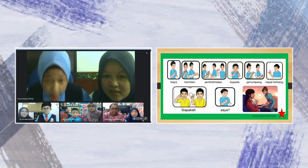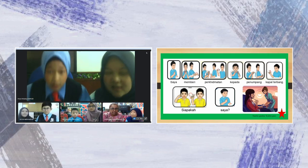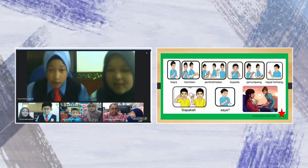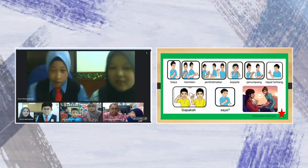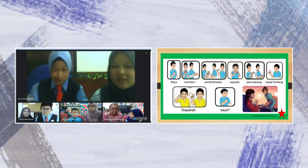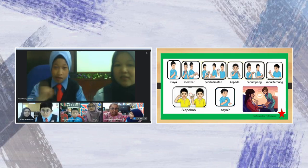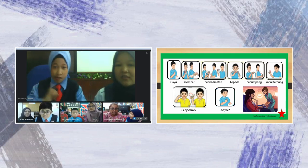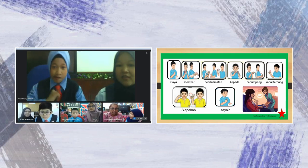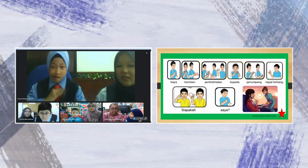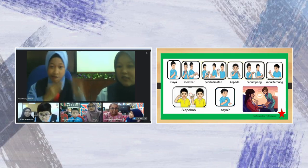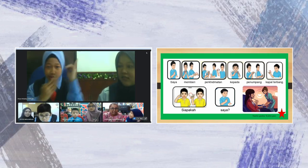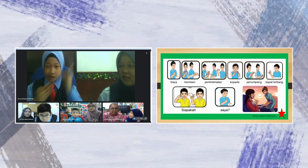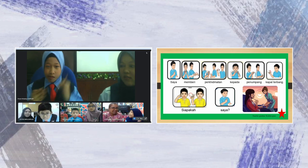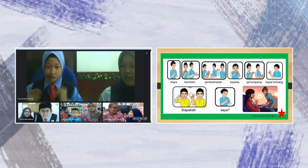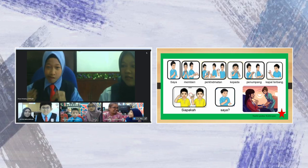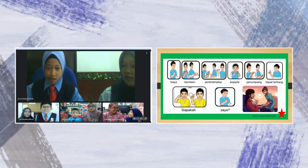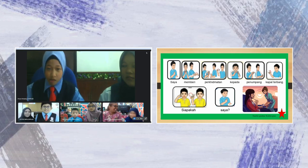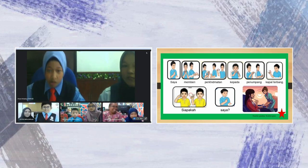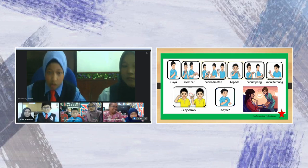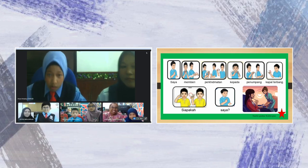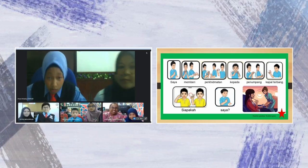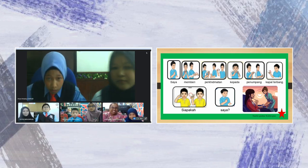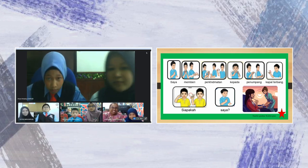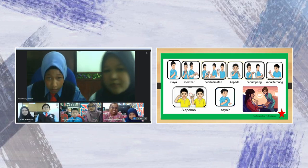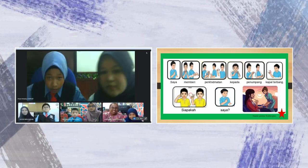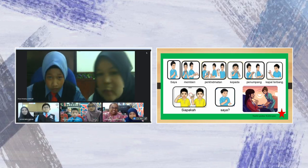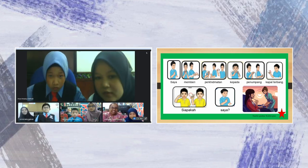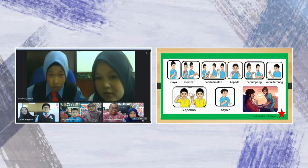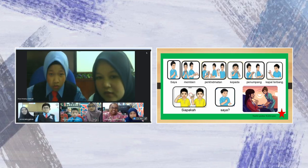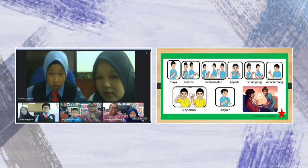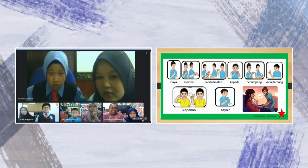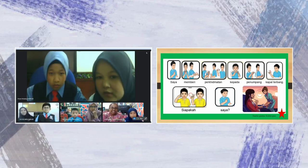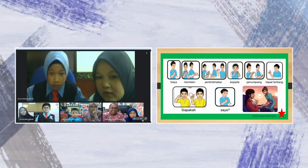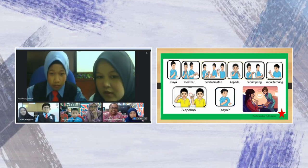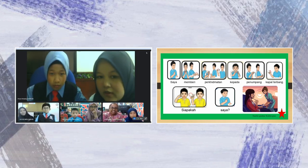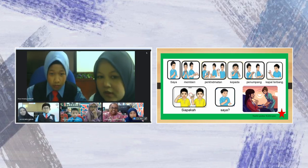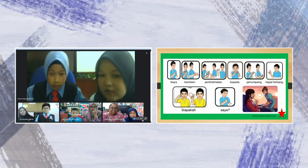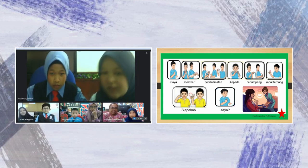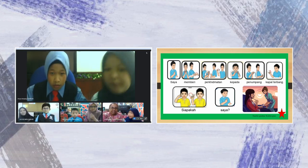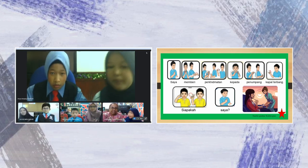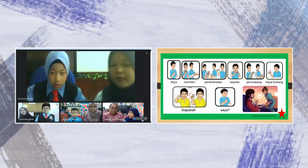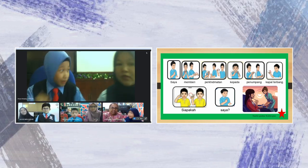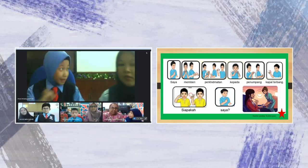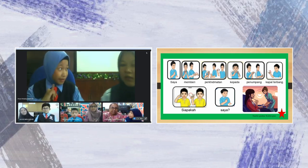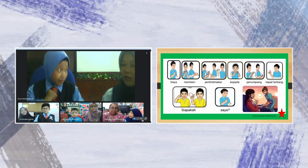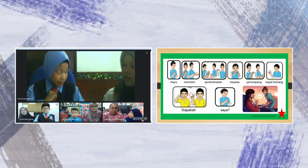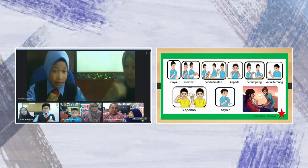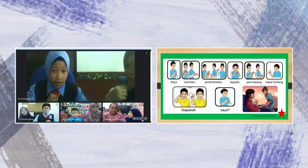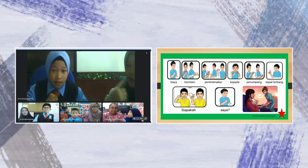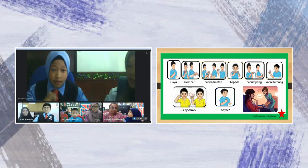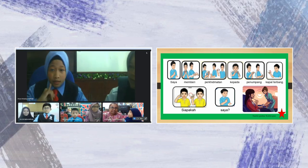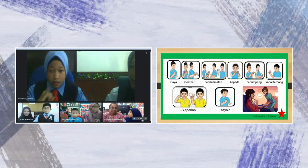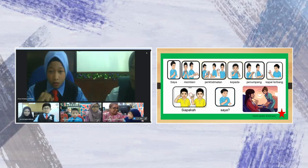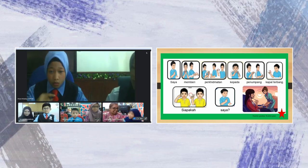perkhidmatan kepada penumpang kapal terbang. Siapakah